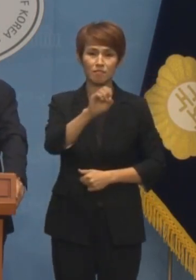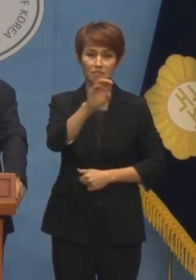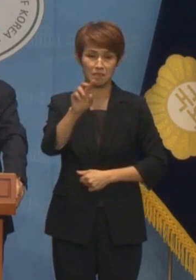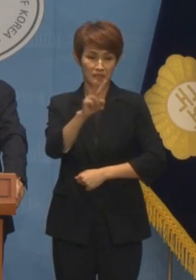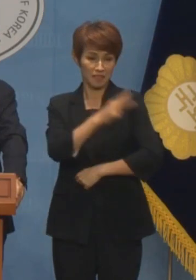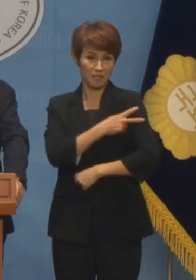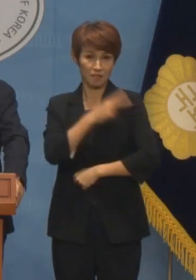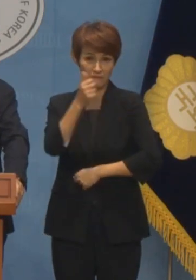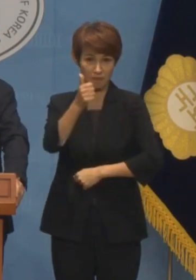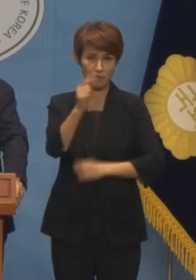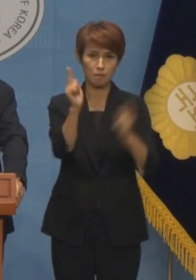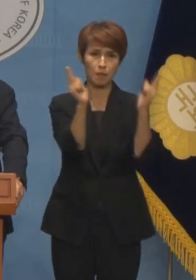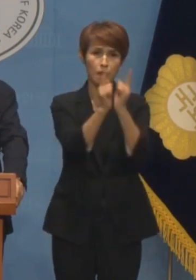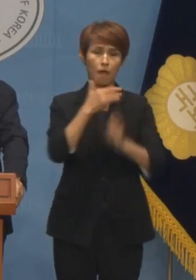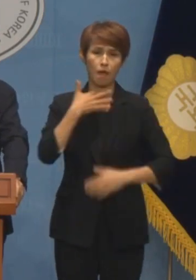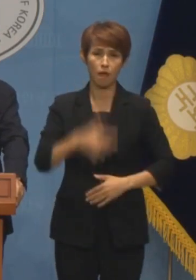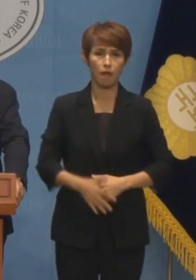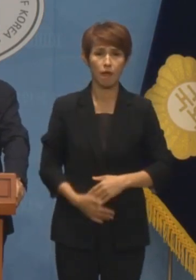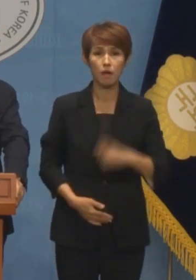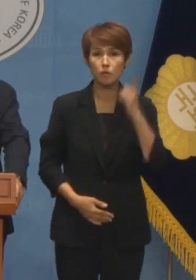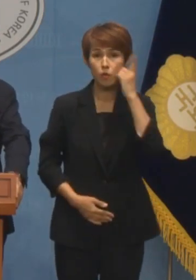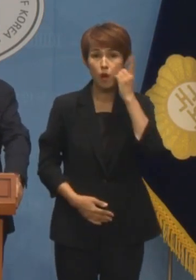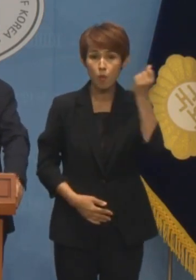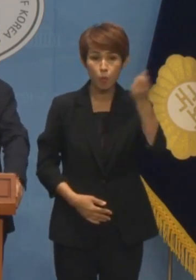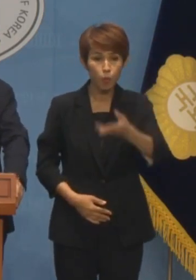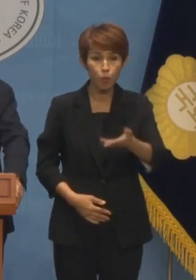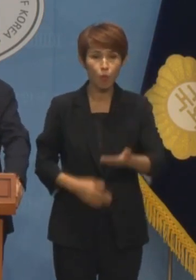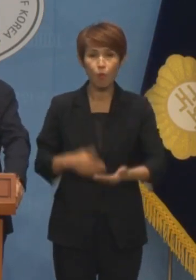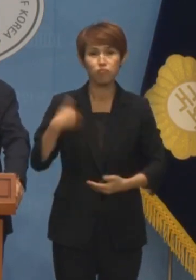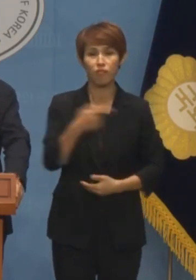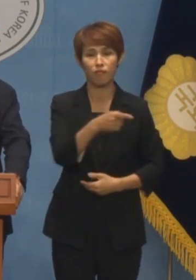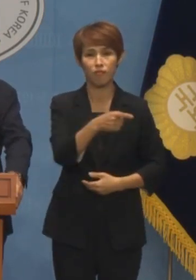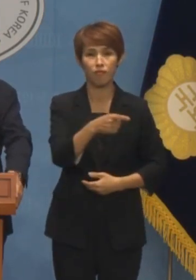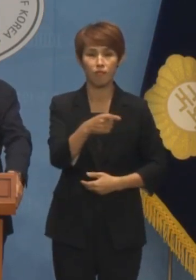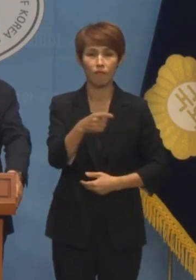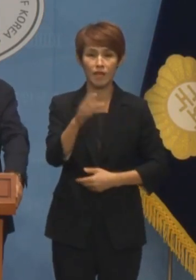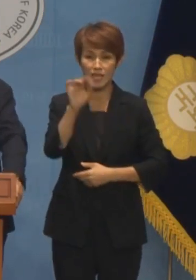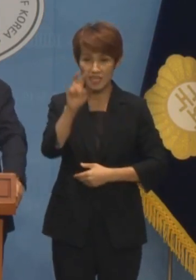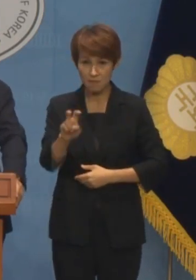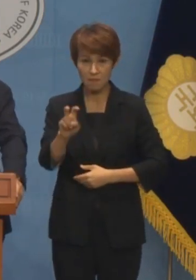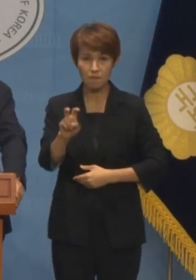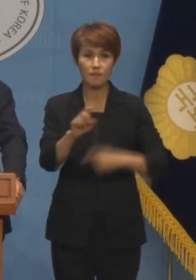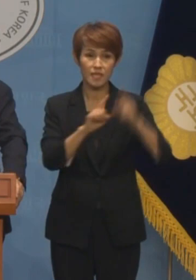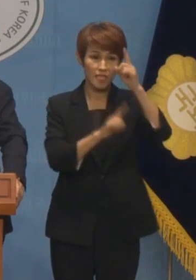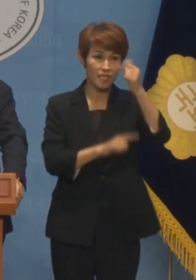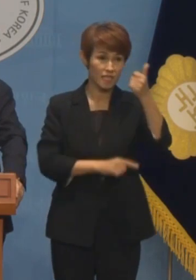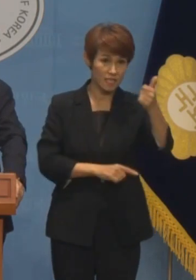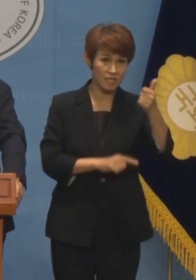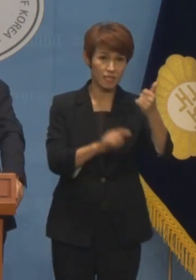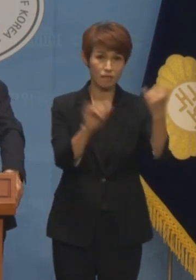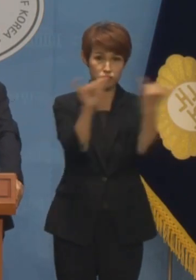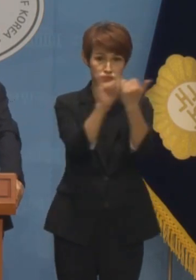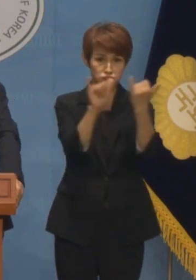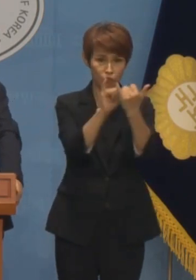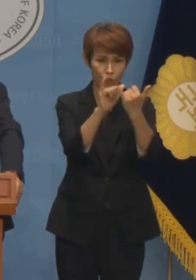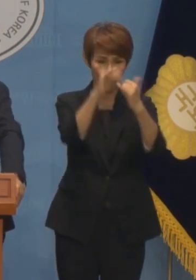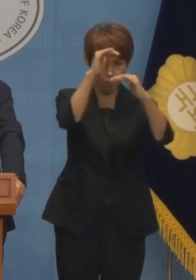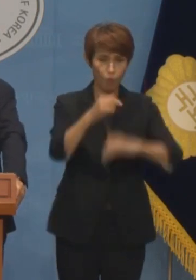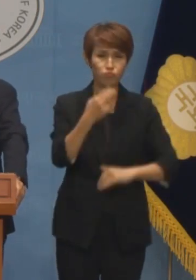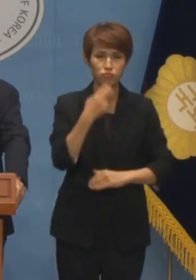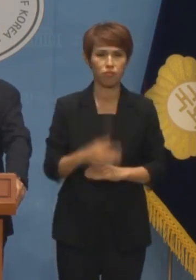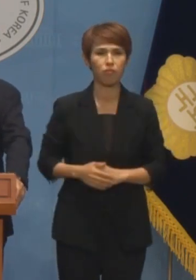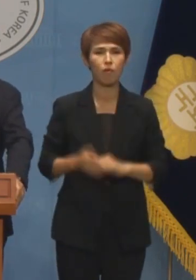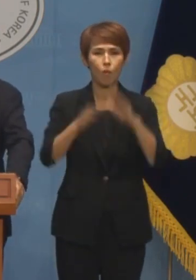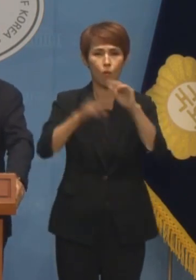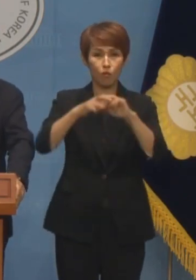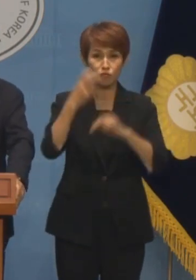없습니다. 전화번호도 없습니다. 두 사람의 통화 내용 전혀 없습니다. 그래서 공수처가 빨리 밝혀야